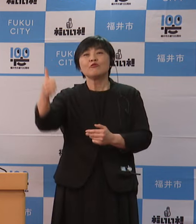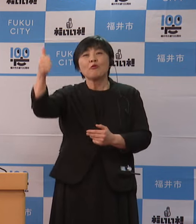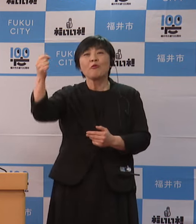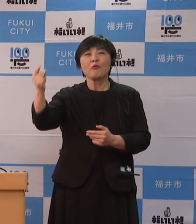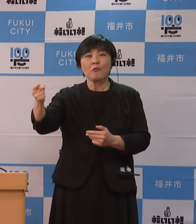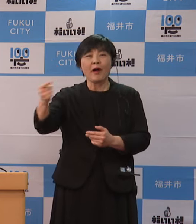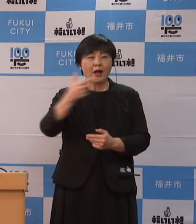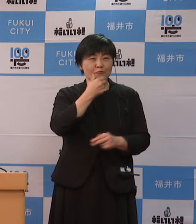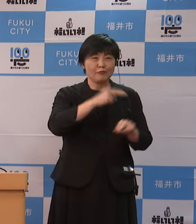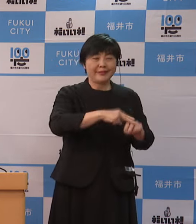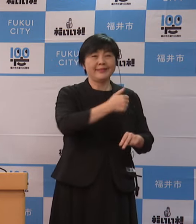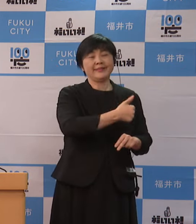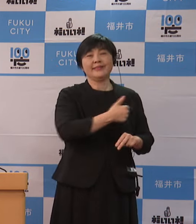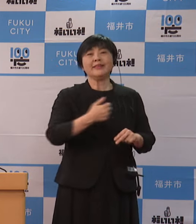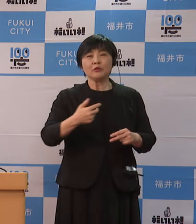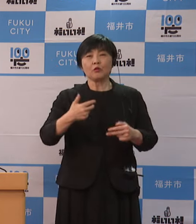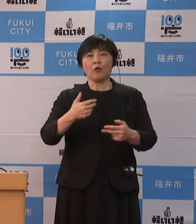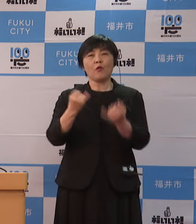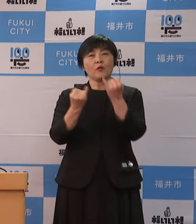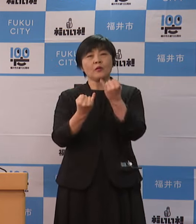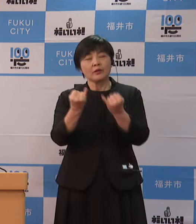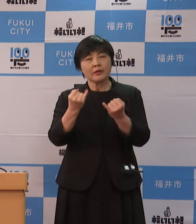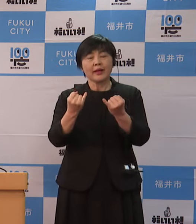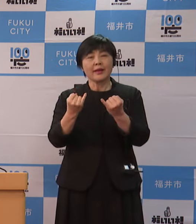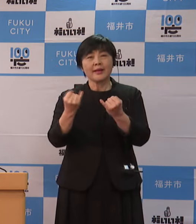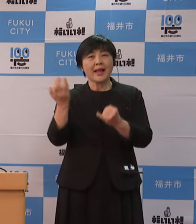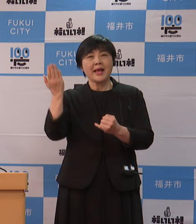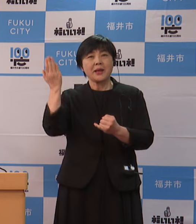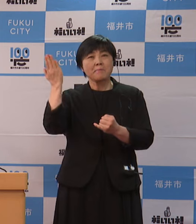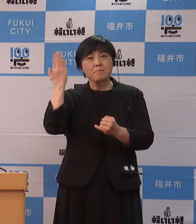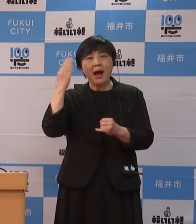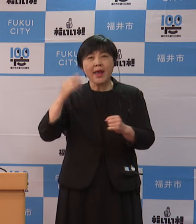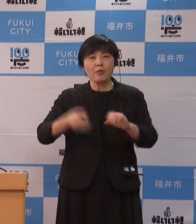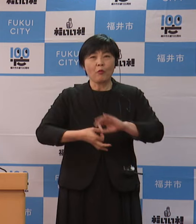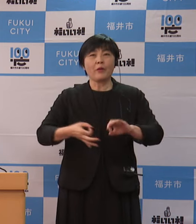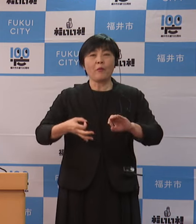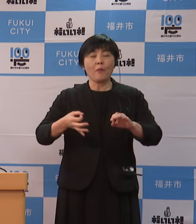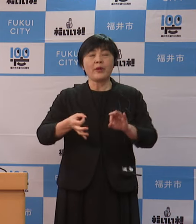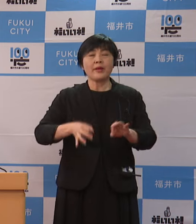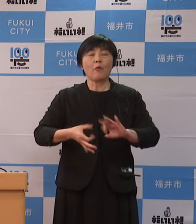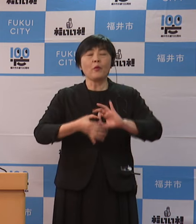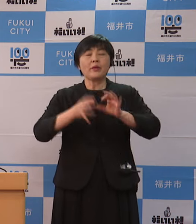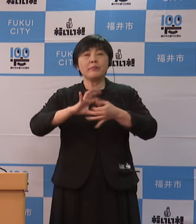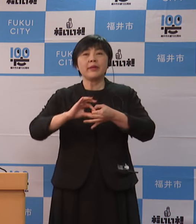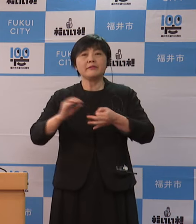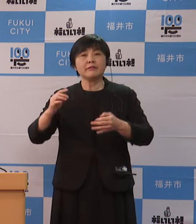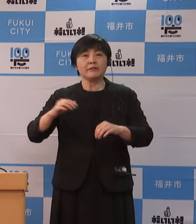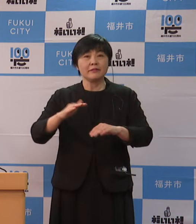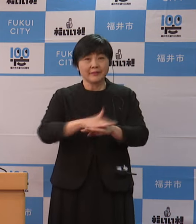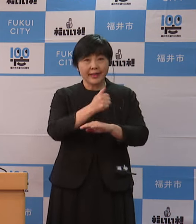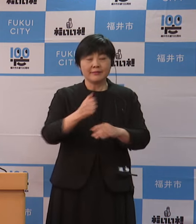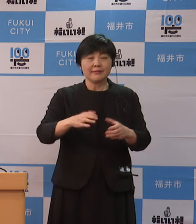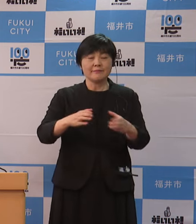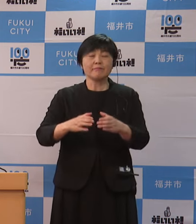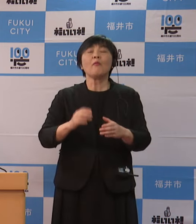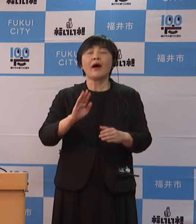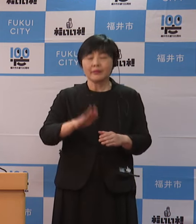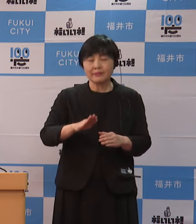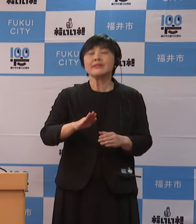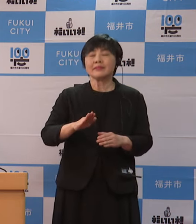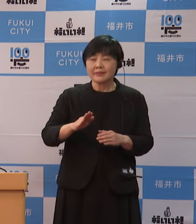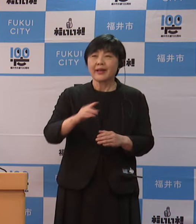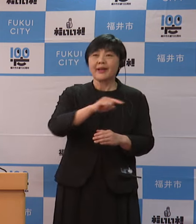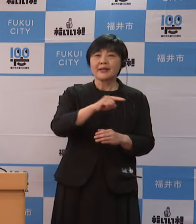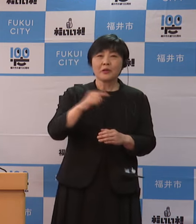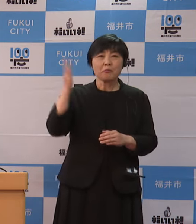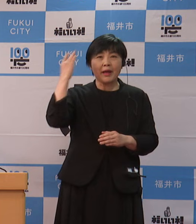との、ホストタウンということもあって、そしてまた、ペトリッチ大使からいろんなことをお聞きになってるんだろ